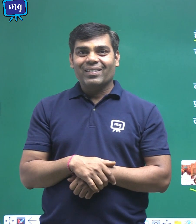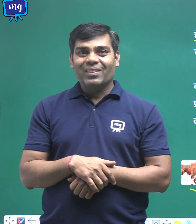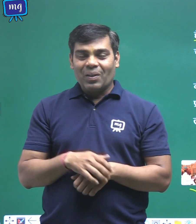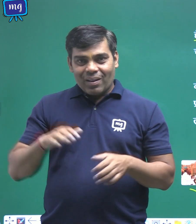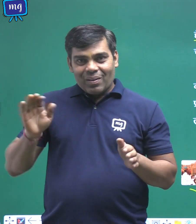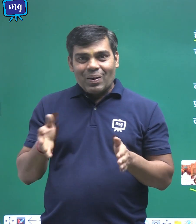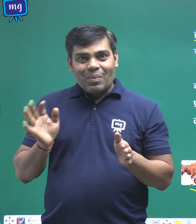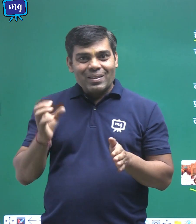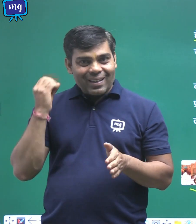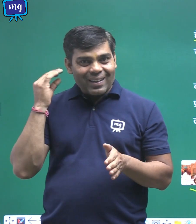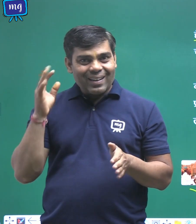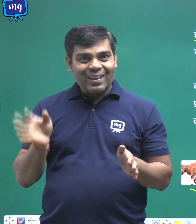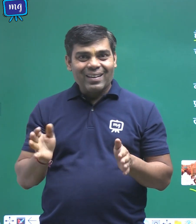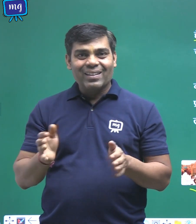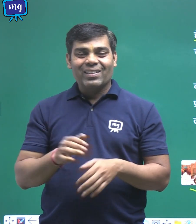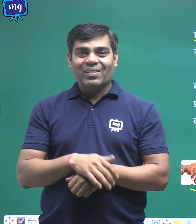बजा रहे हैं,